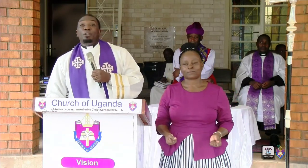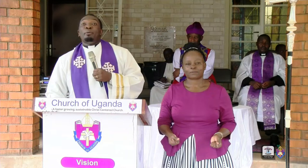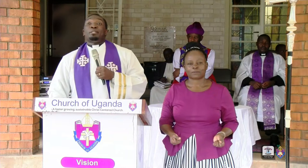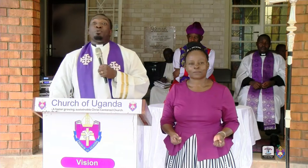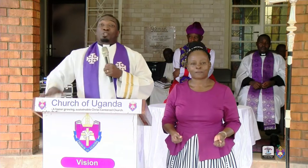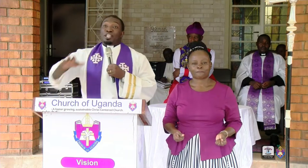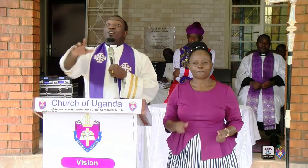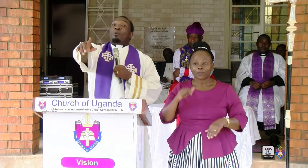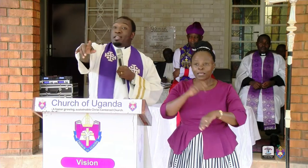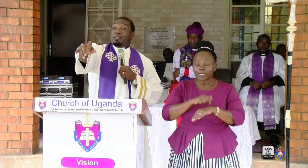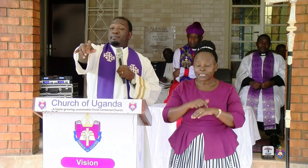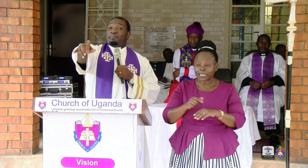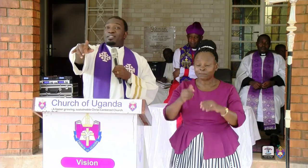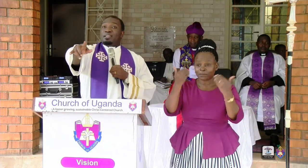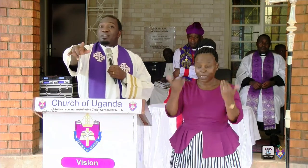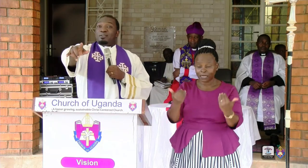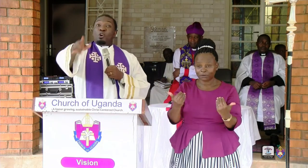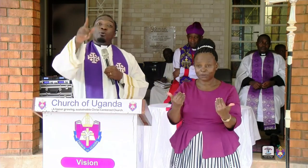Ebiro bituuse gwe